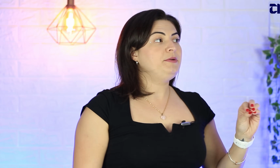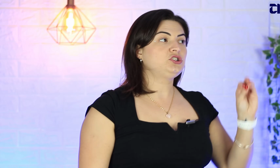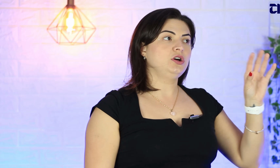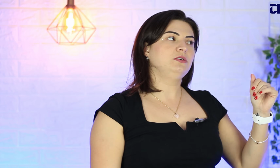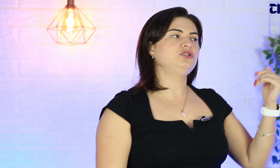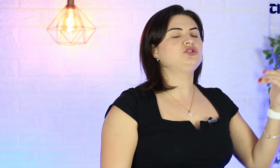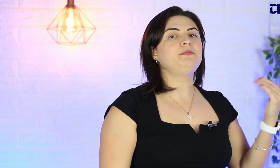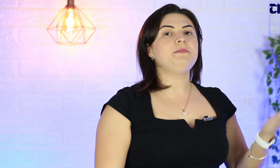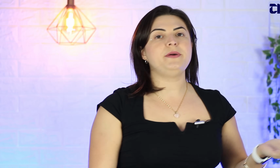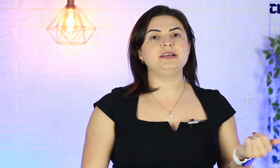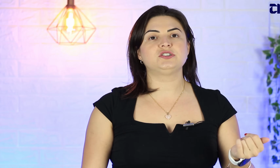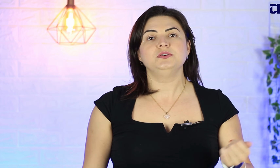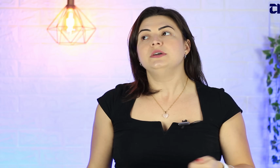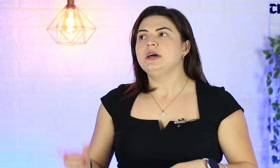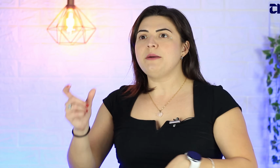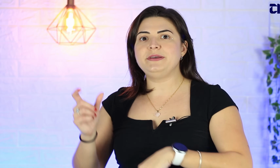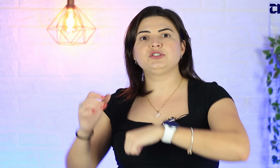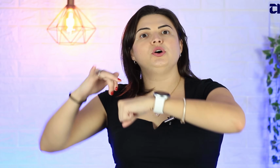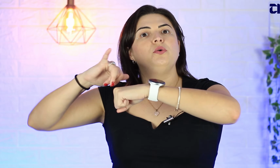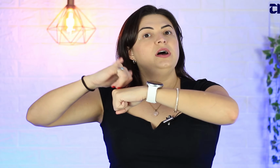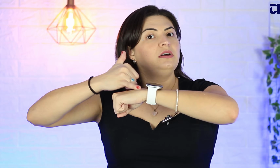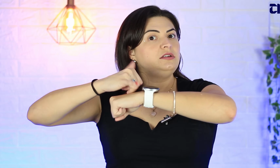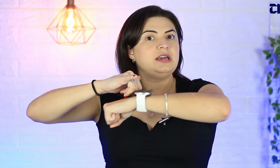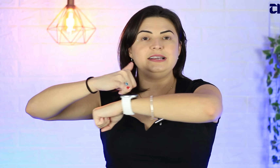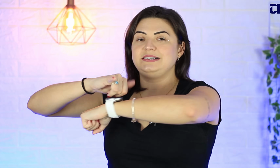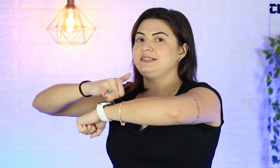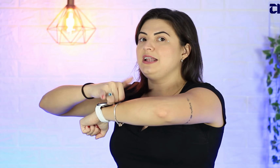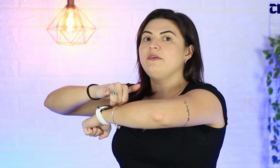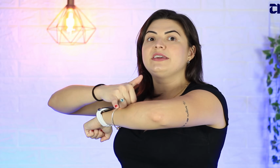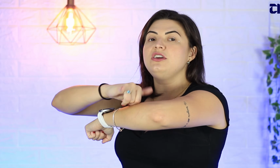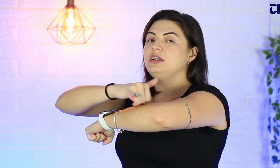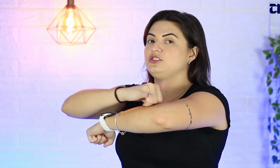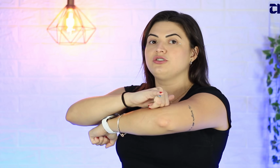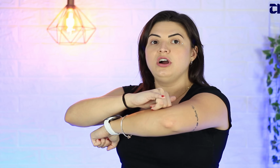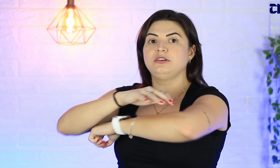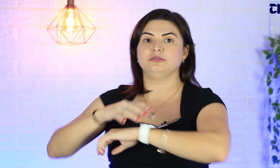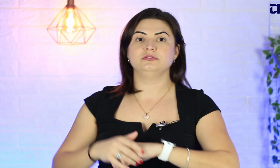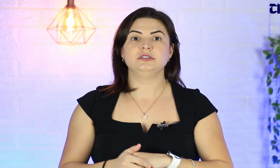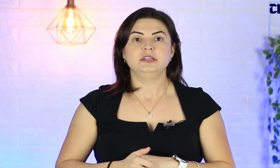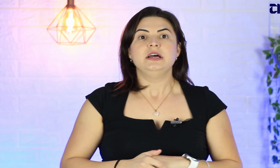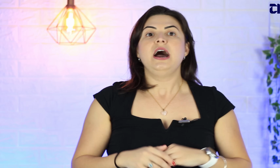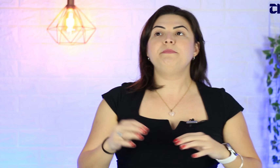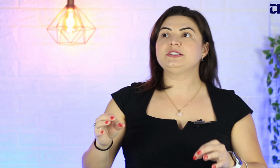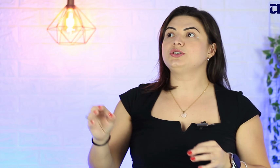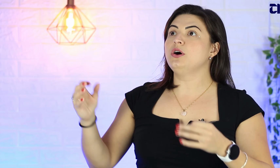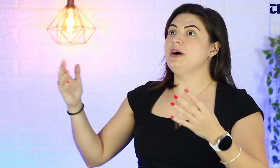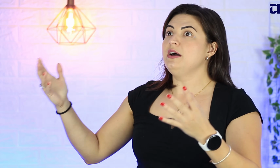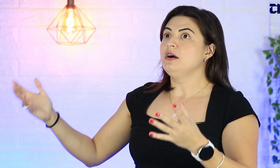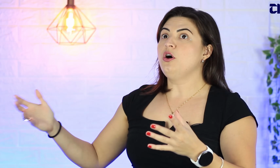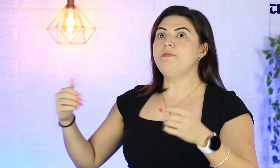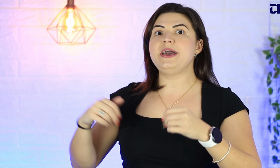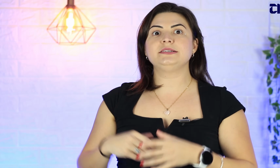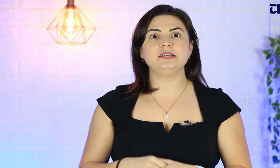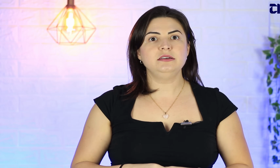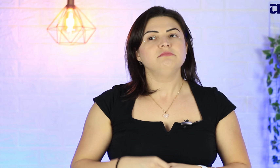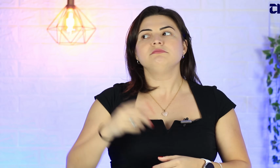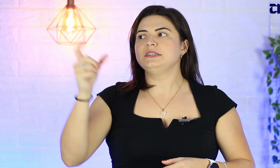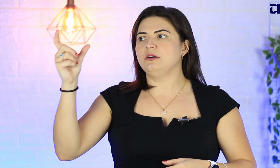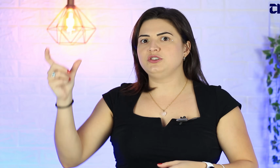a pessoa de sobrepeso, a pessoa, e é esse sinal aqui, olha, de gordo. A pessoa obesa, sinal